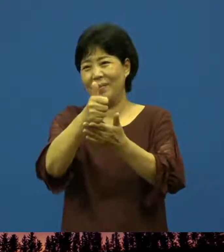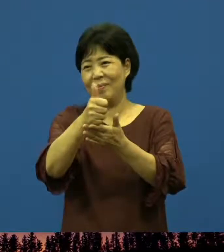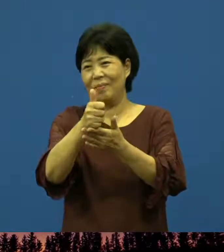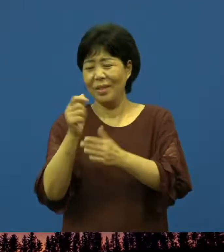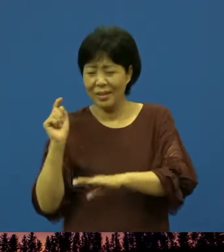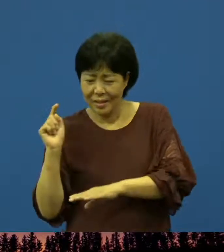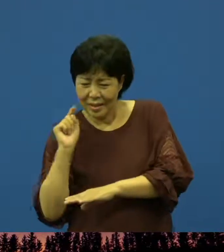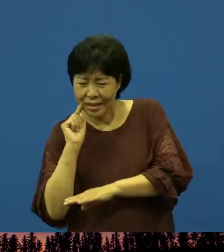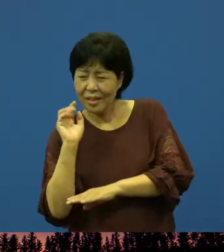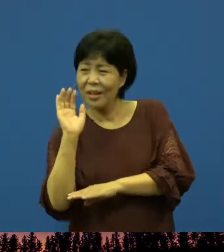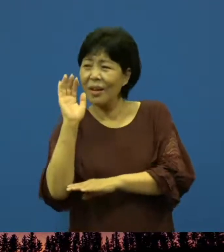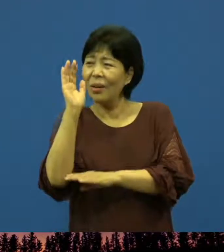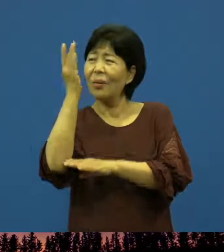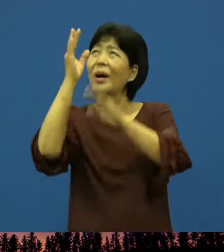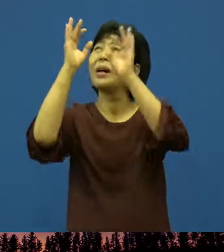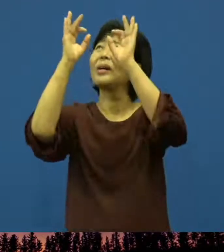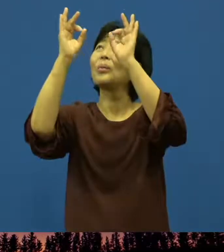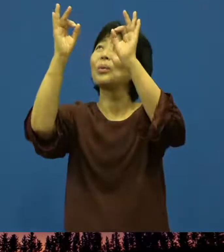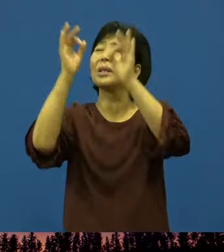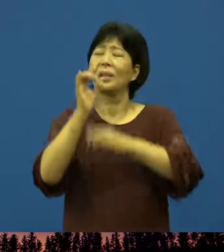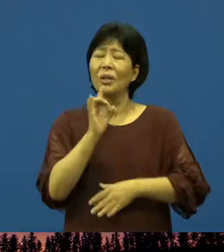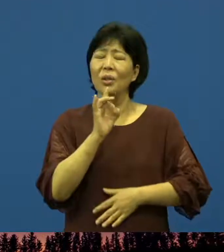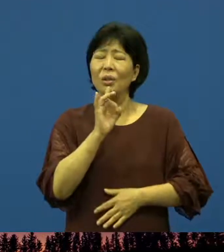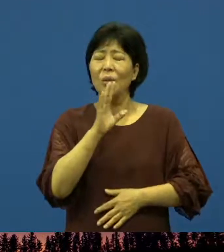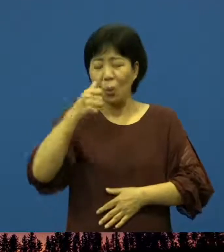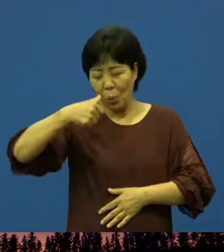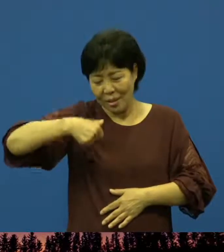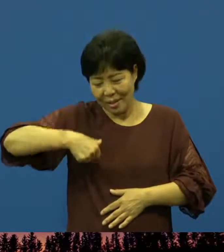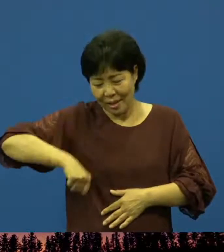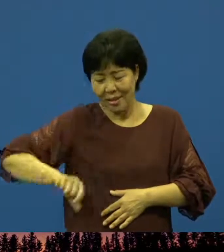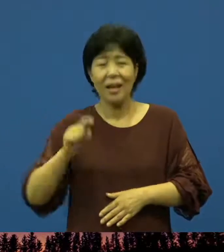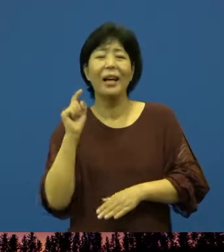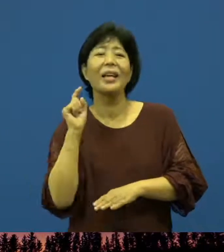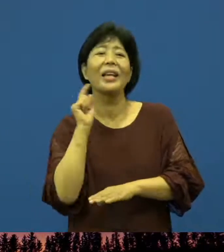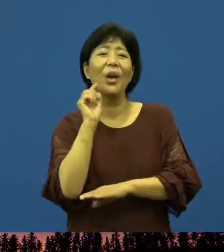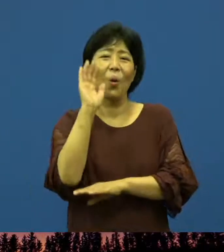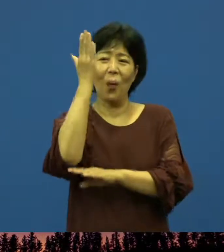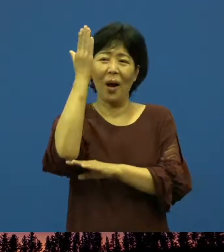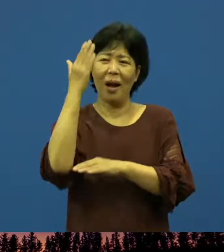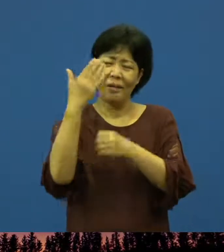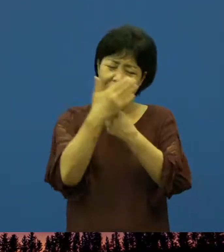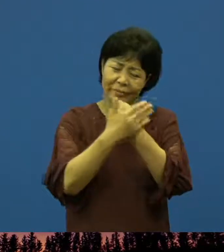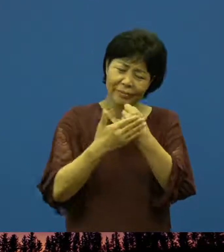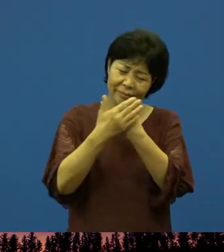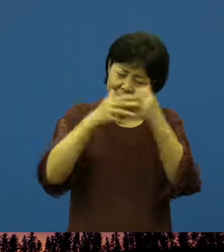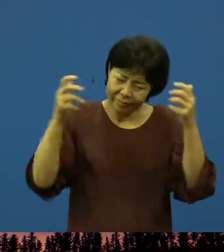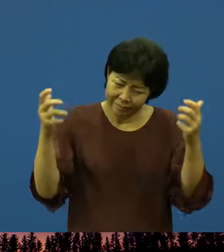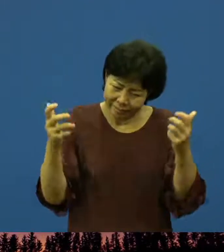아버지의 독생자의 영광이요 은혜와 진리가 충만하더라.